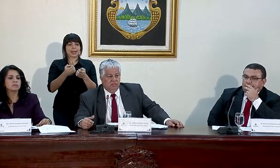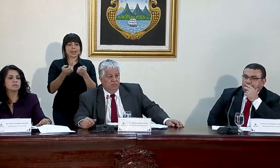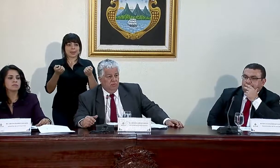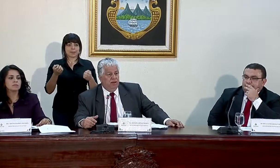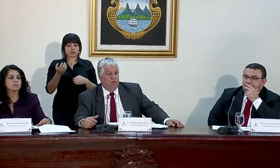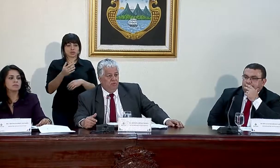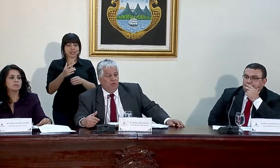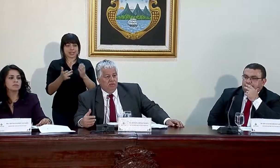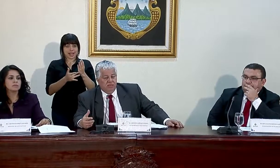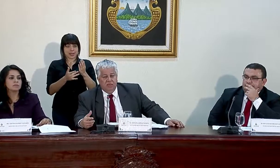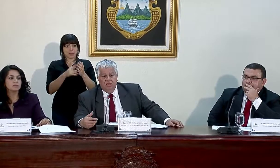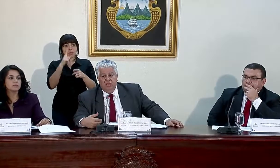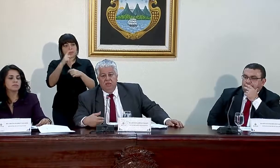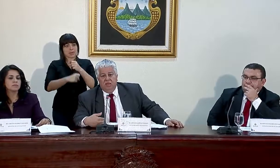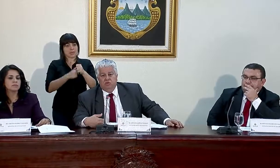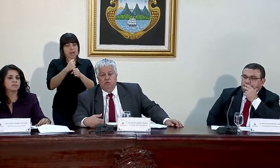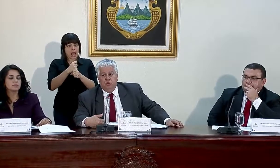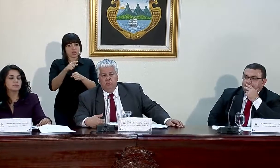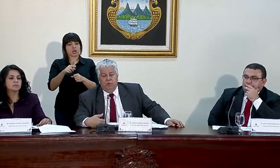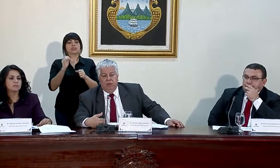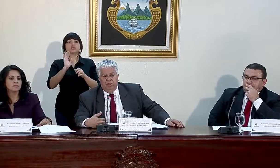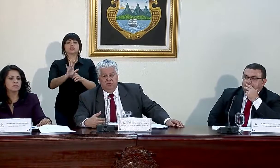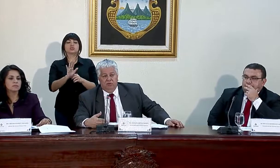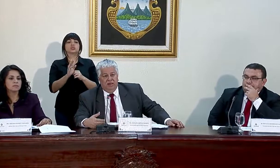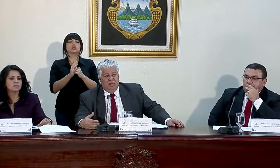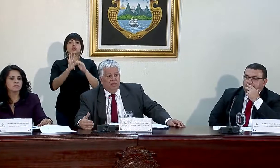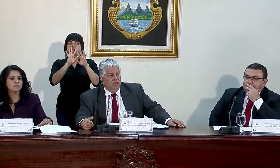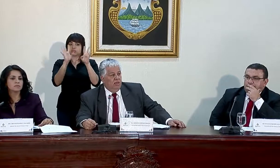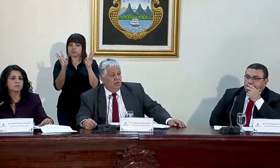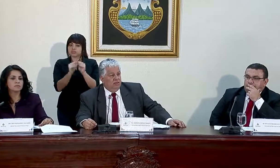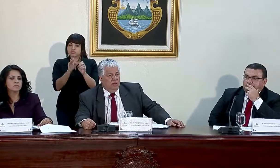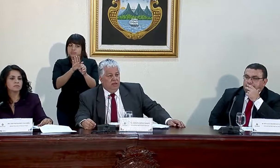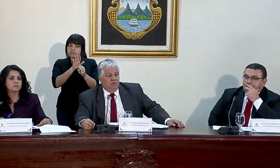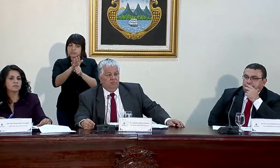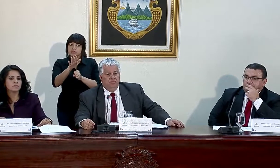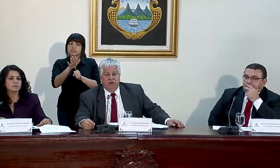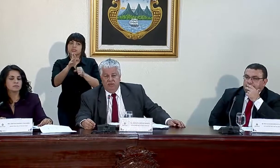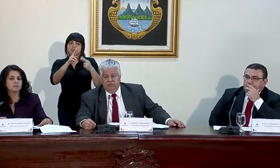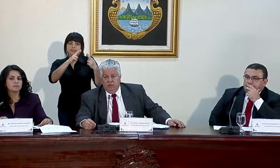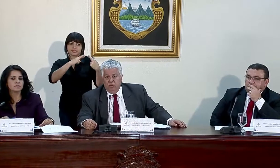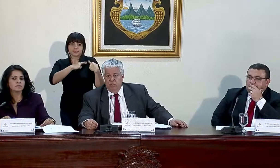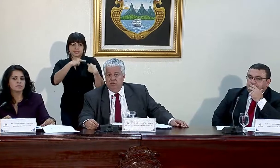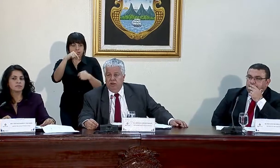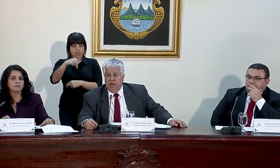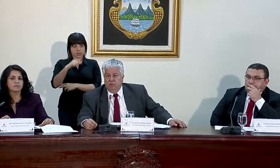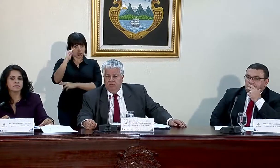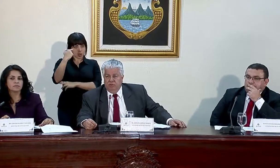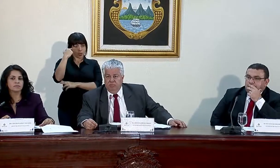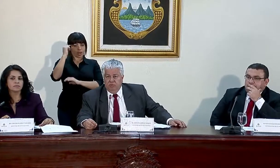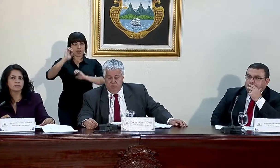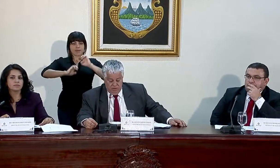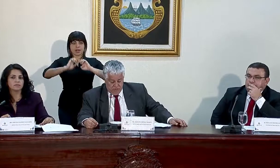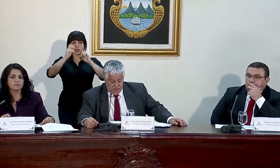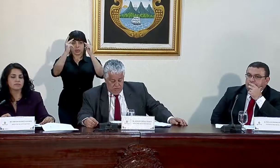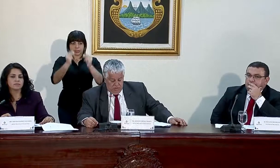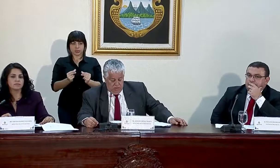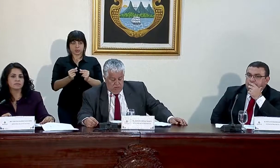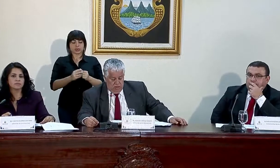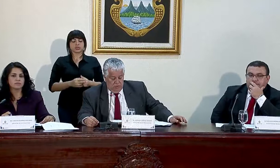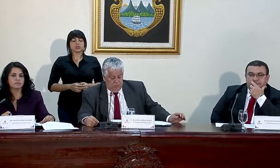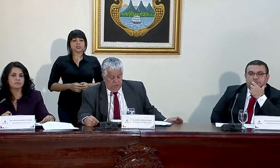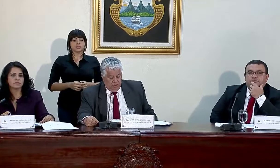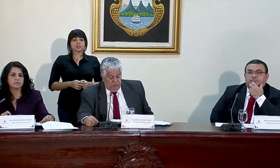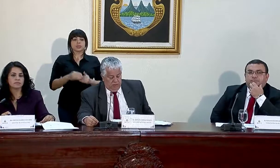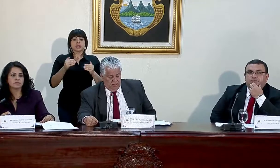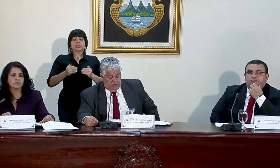ya que este es el primer año que ahora sí, en su totalidad, será responsabilidad de este gobierno la elaboración del presupuesto.